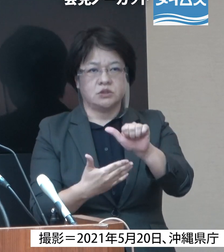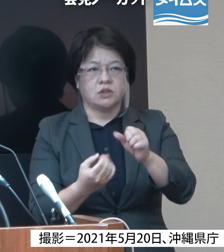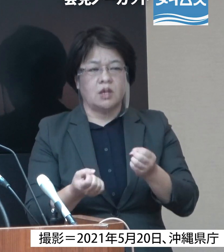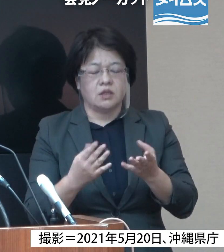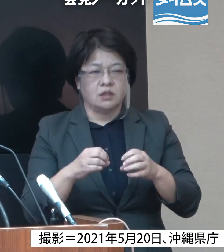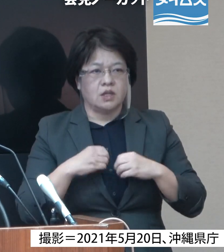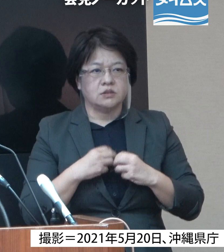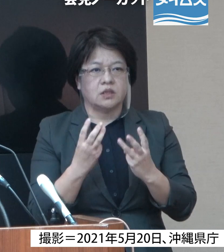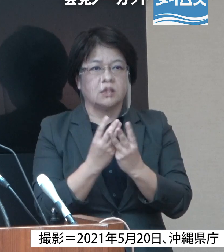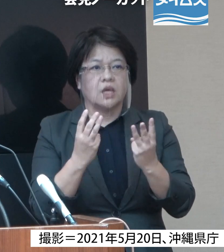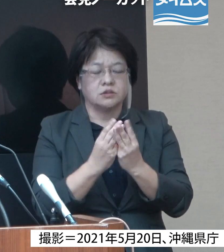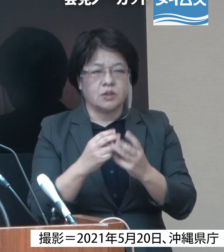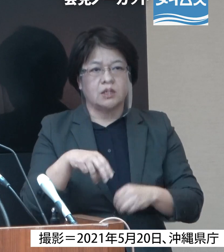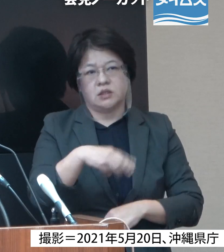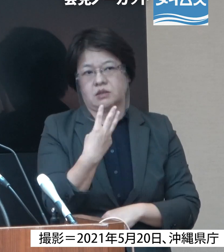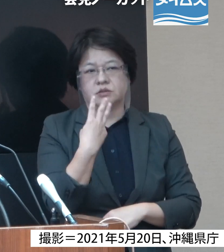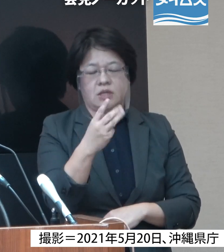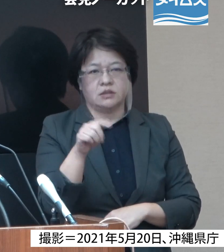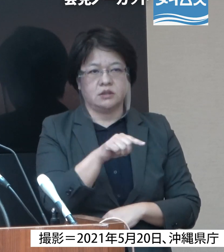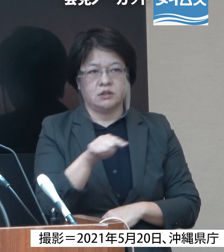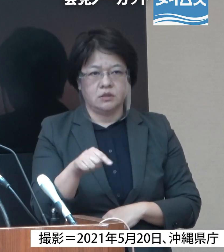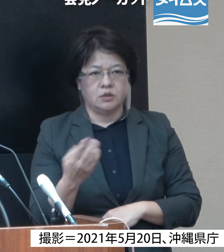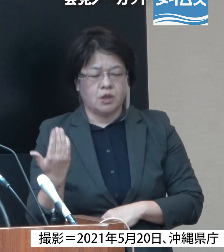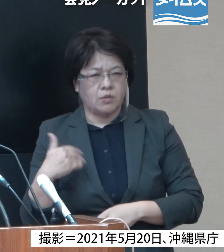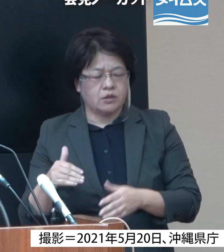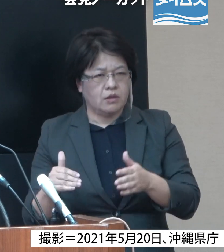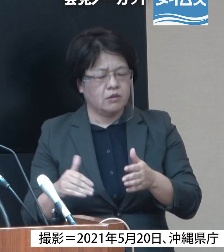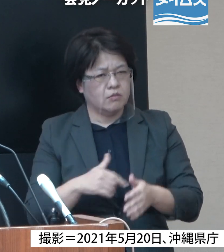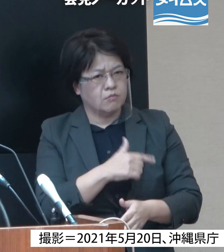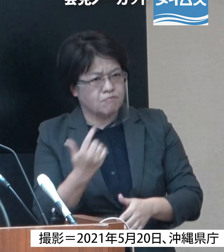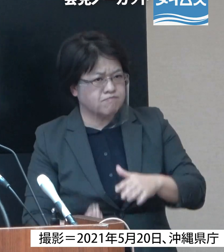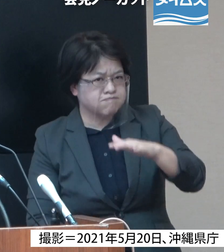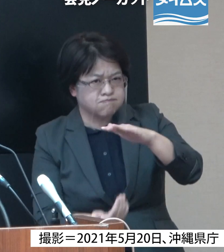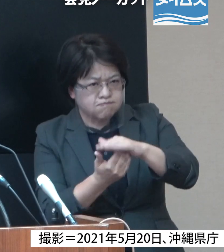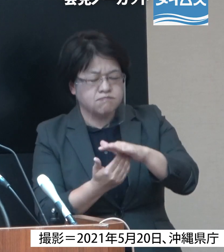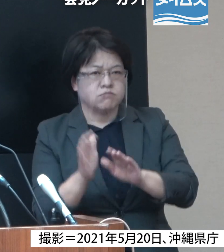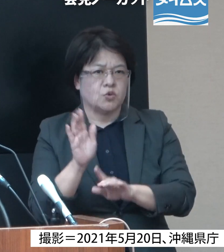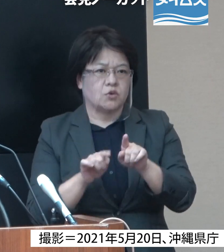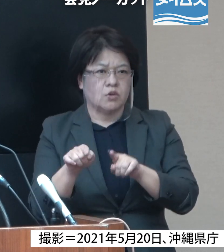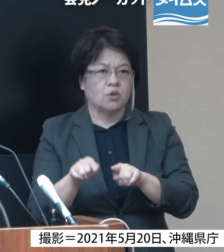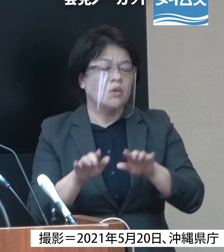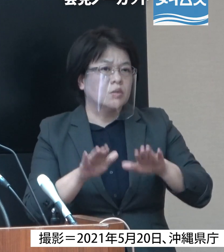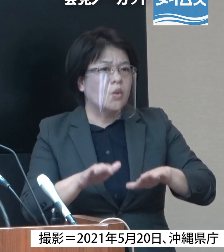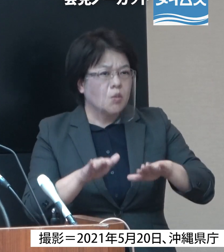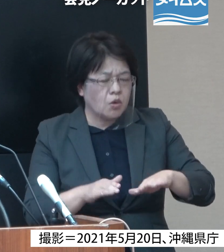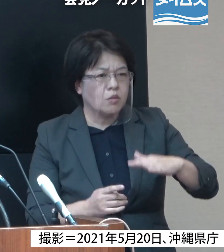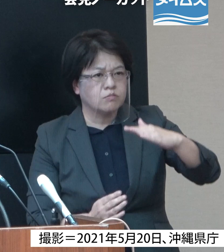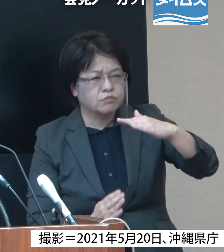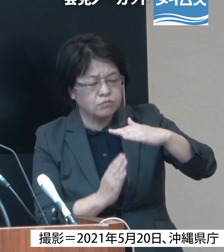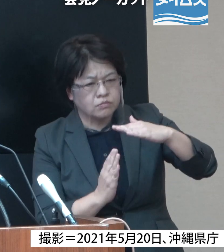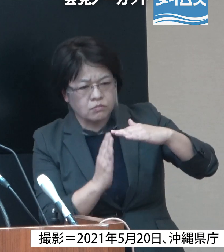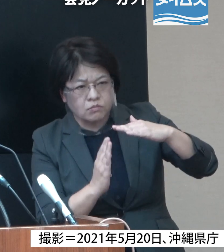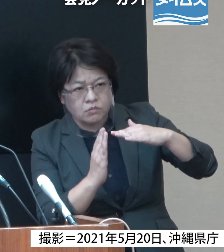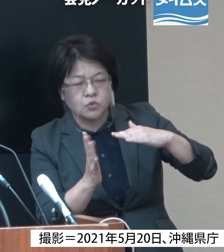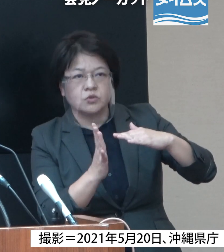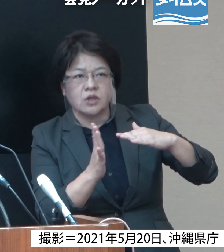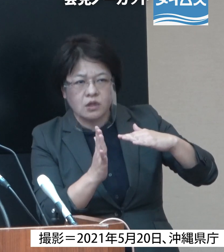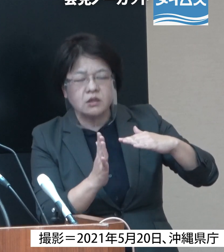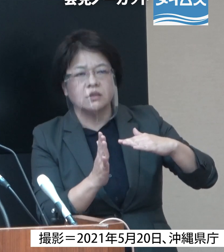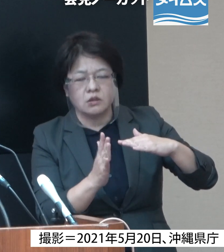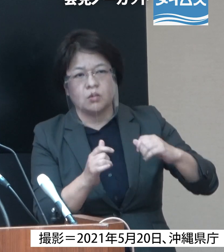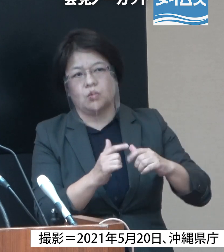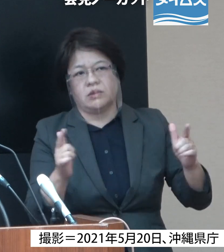染者数は203名と過去最多を更新しており、本日も198名と同水準となっております